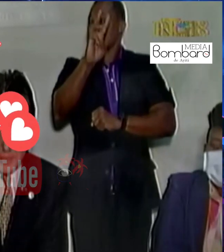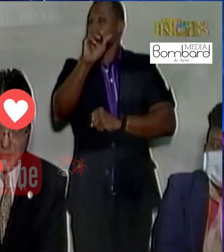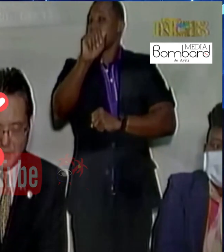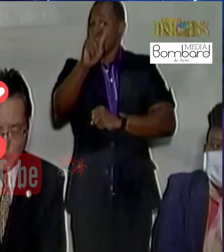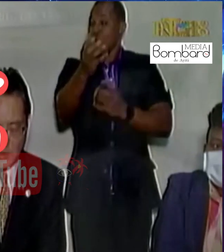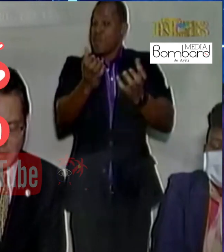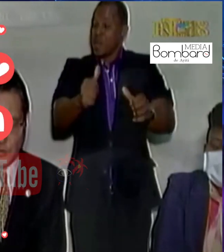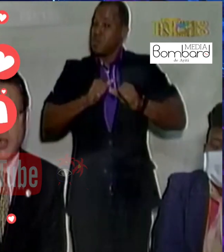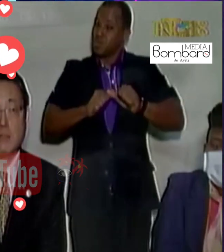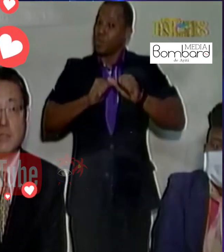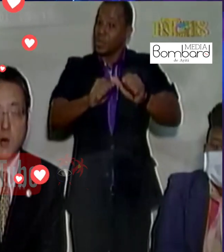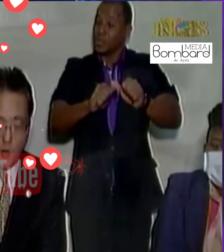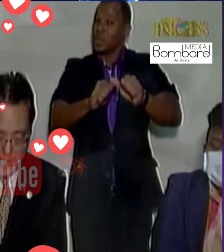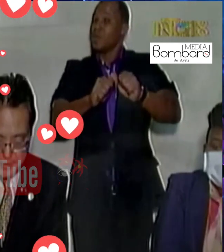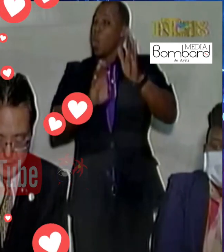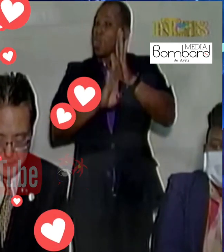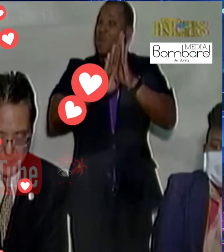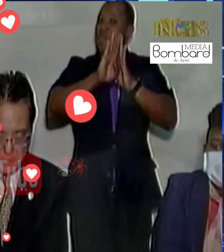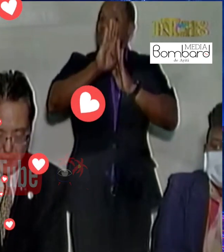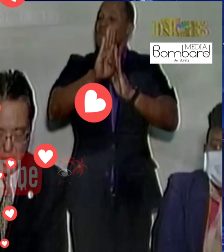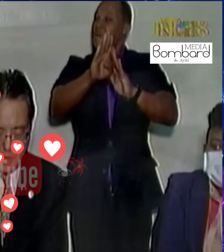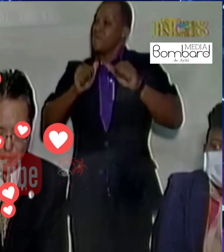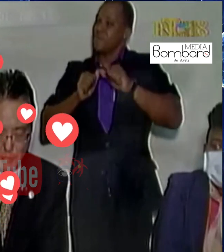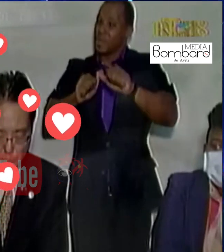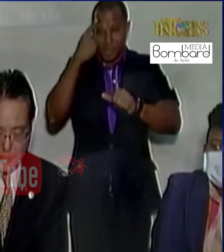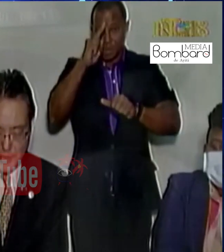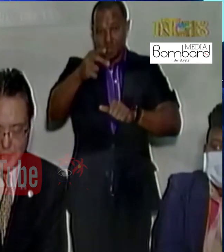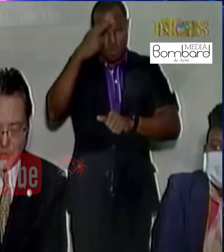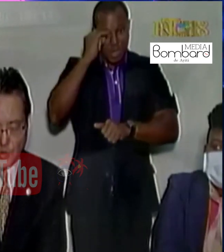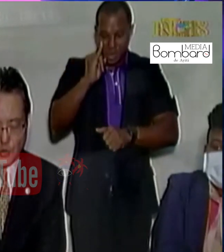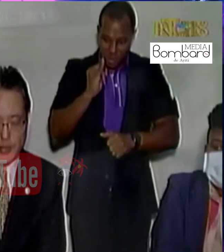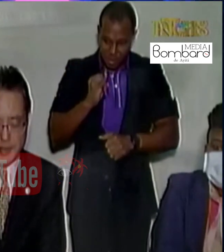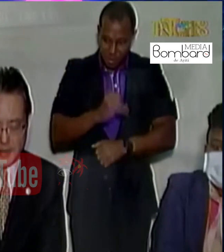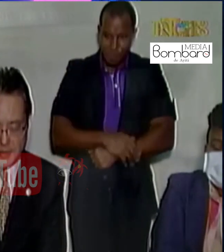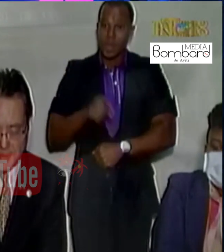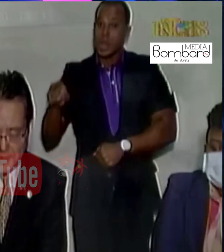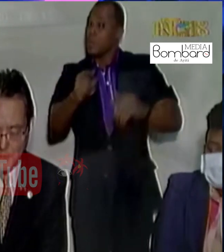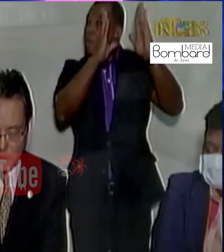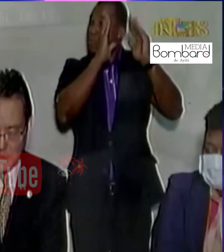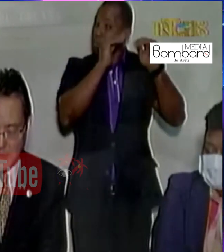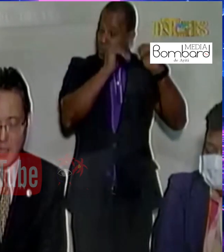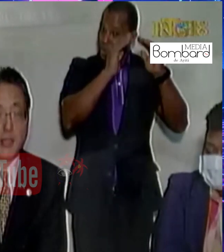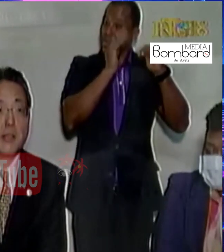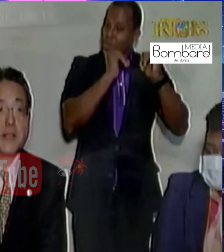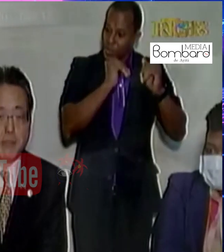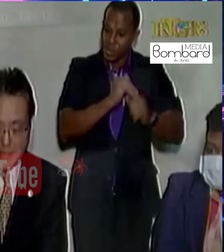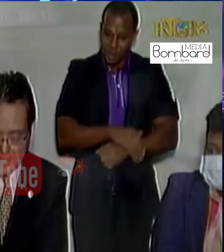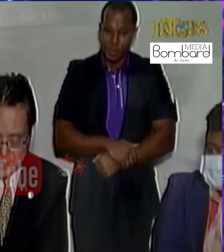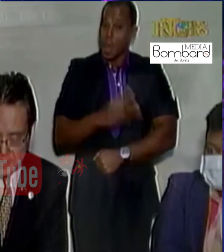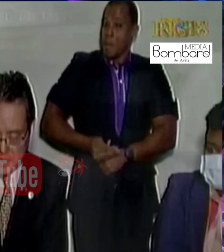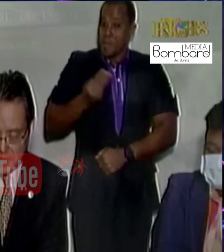appuyer le développement durable en Haïti. Pour terminer, je souhaite sincèrement que